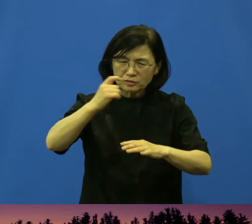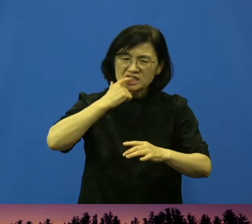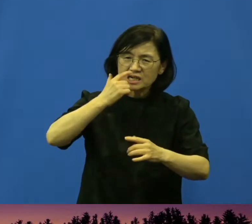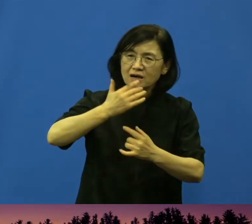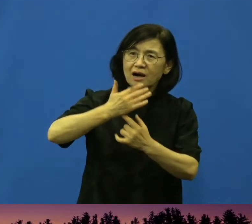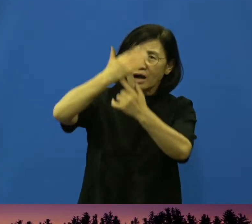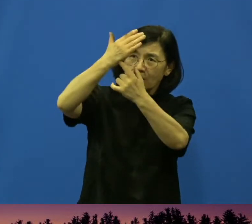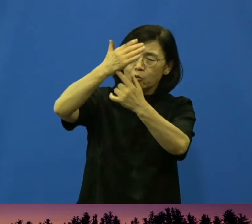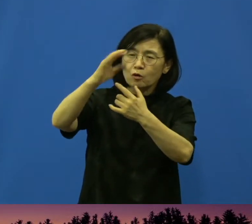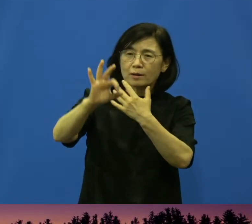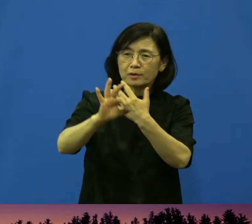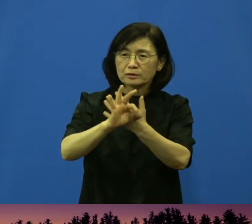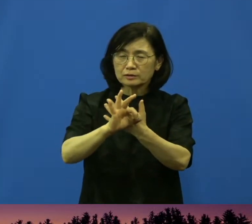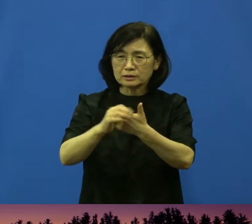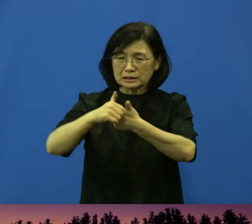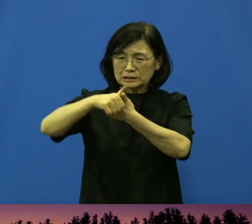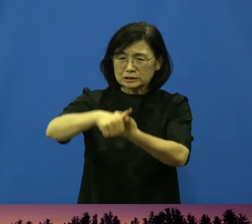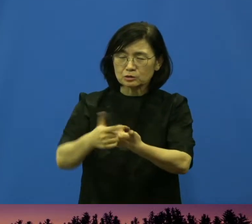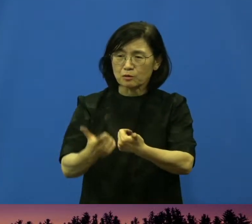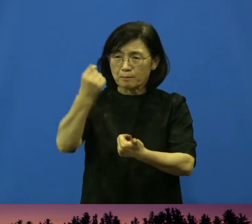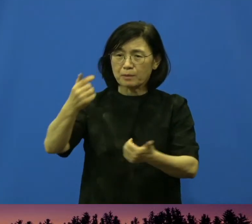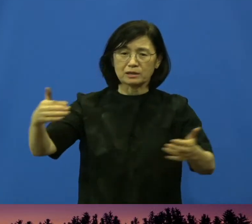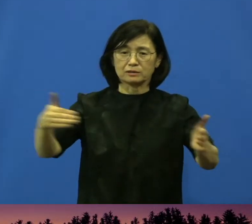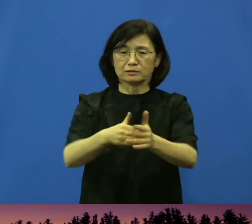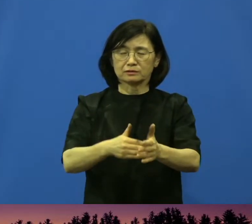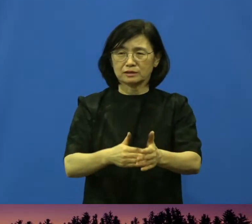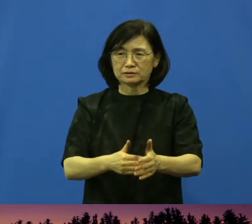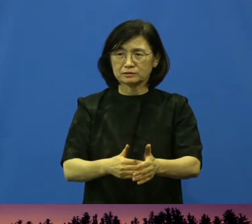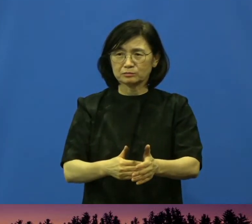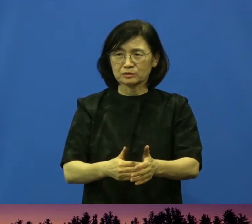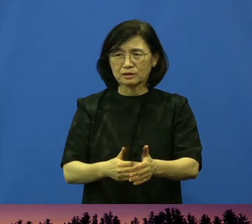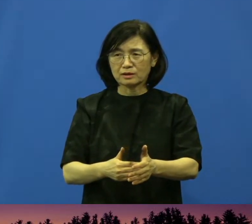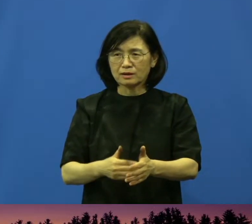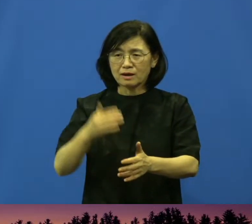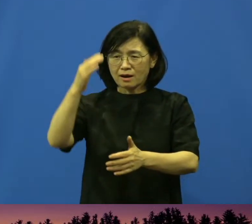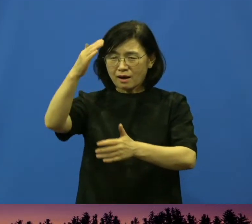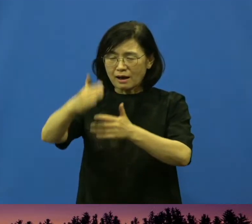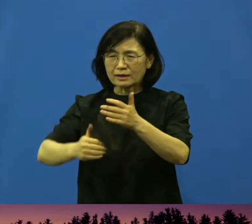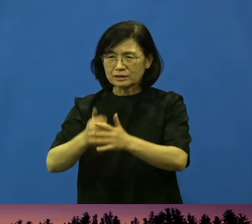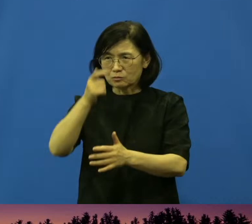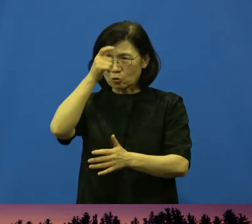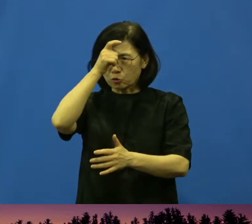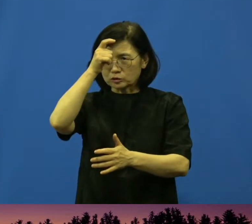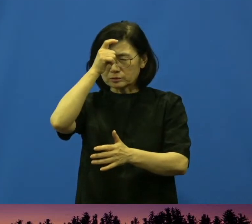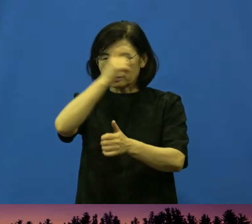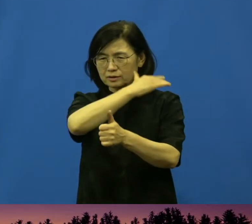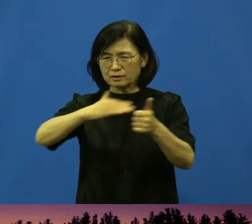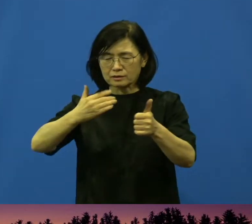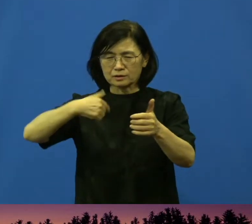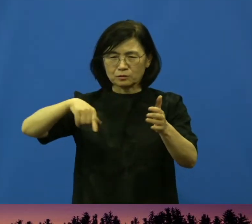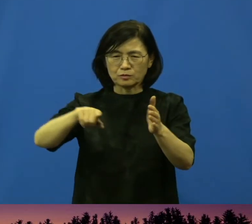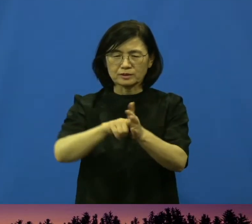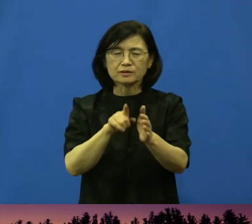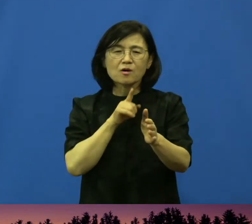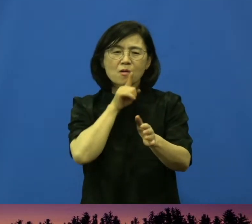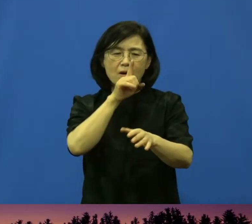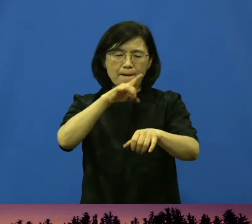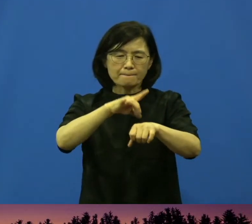거예요. 그러니까 허벅지 관절을 부러뜨리는 거죠. 그의 고집을 꺾으시고 마침내 항복하게 하시는 하나님.